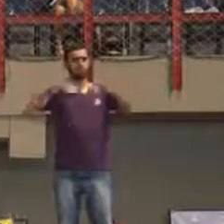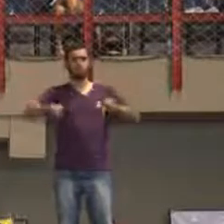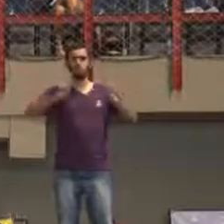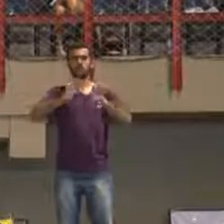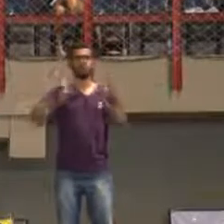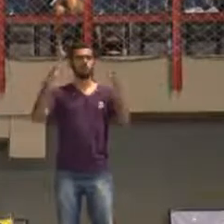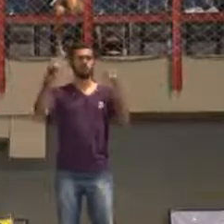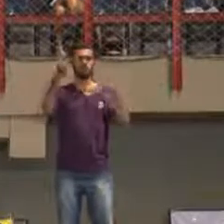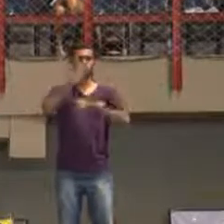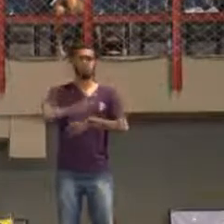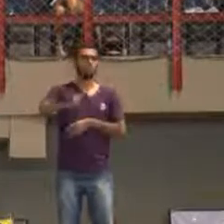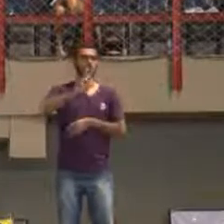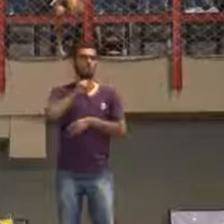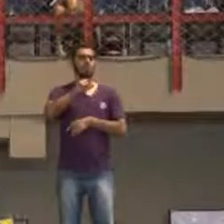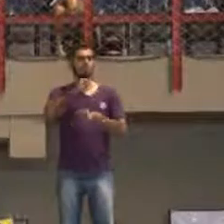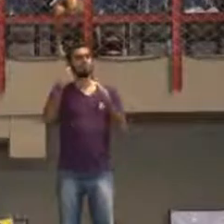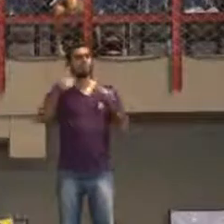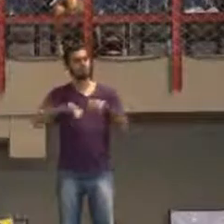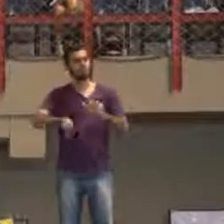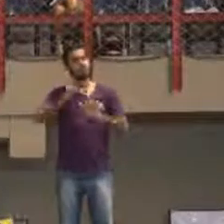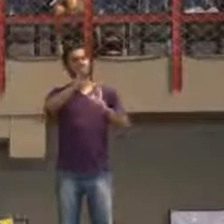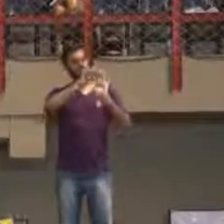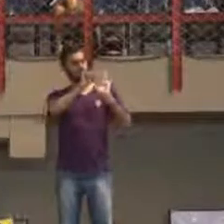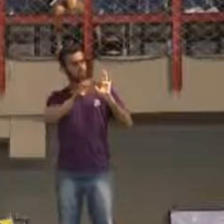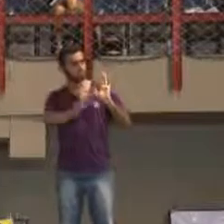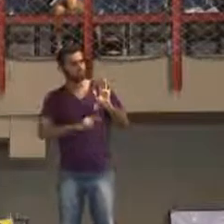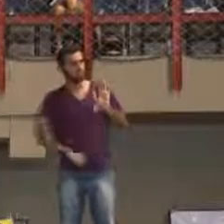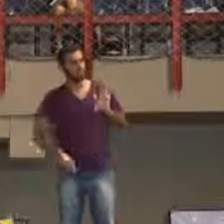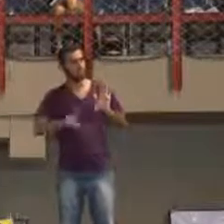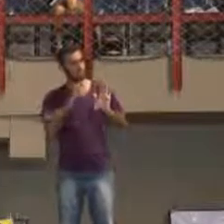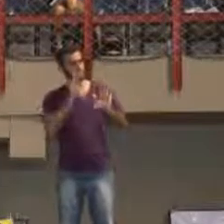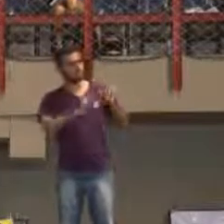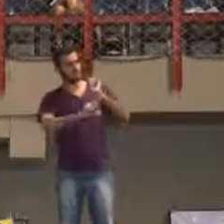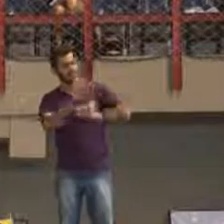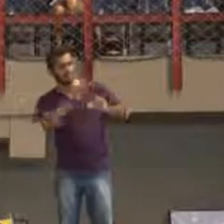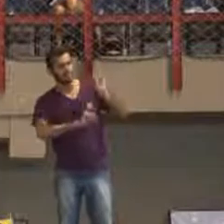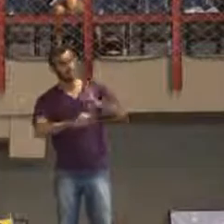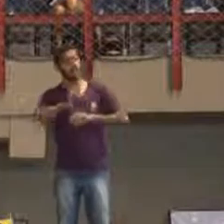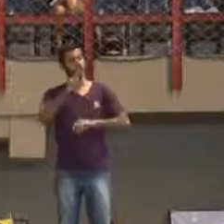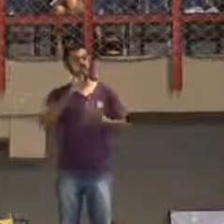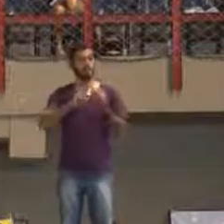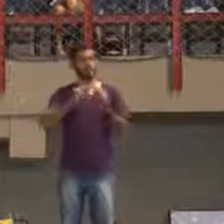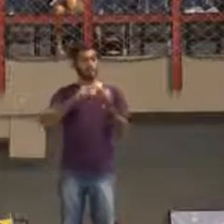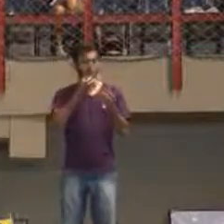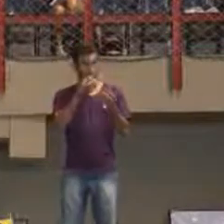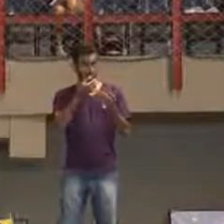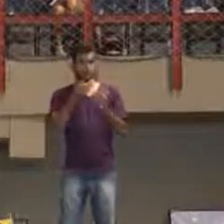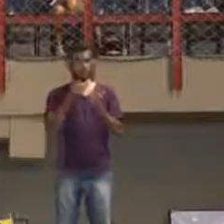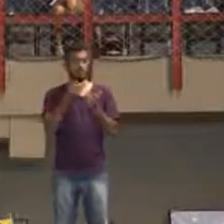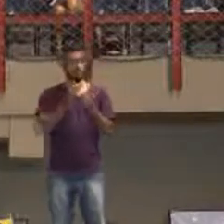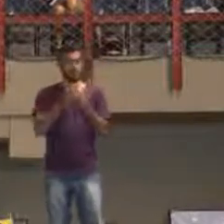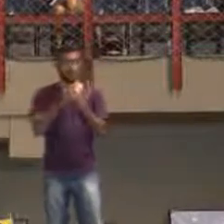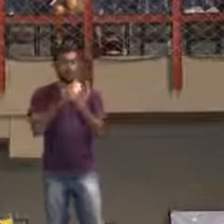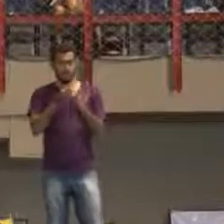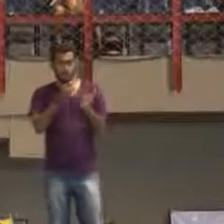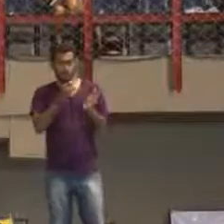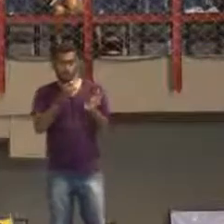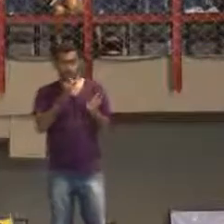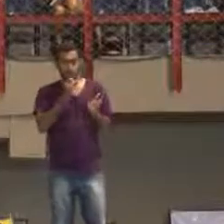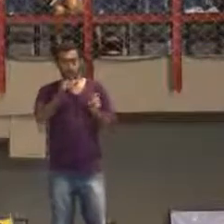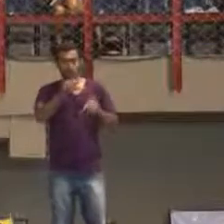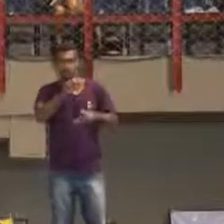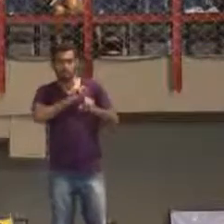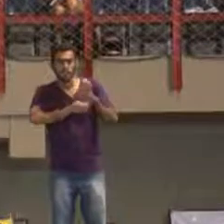todas. Aí você vai ter que selecionar. Anote outra dica. Selecione ideias afins,